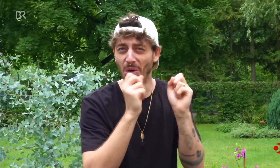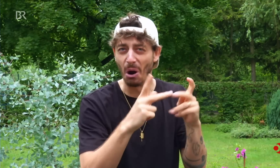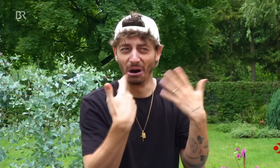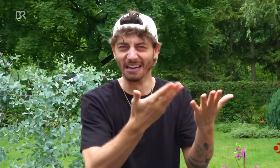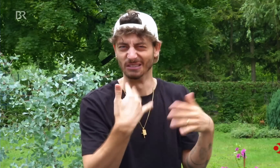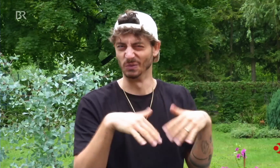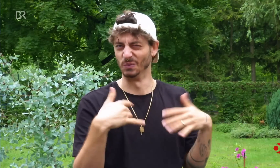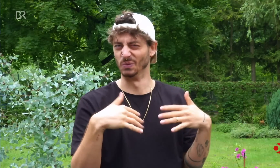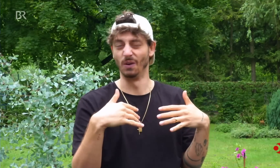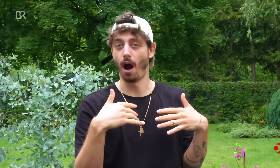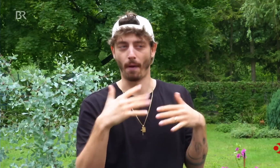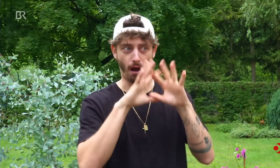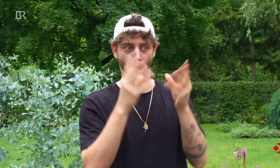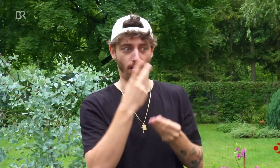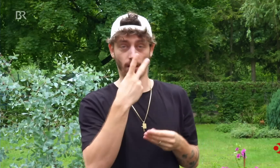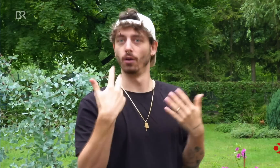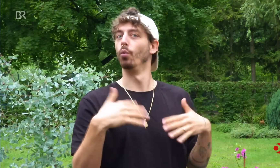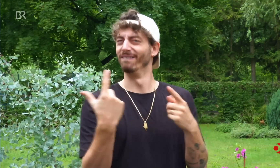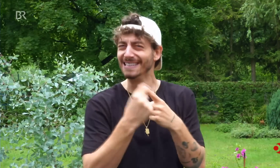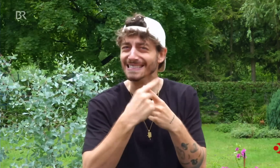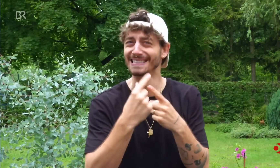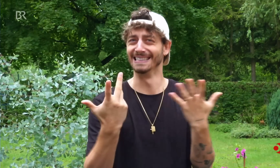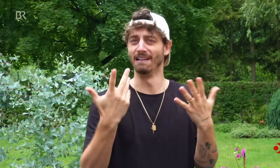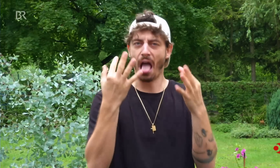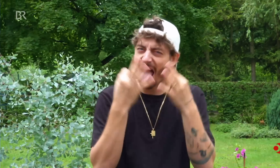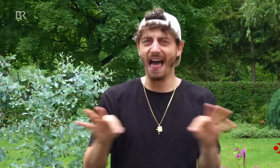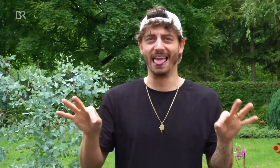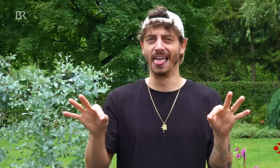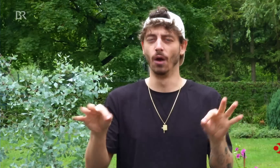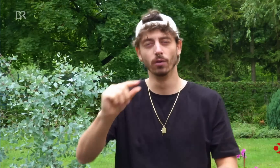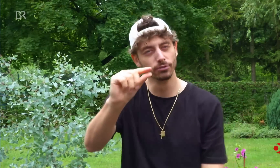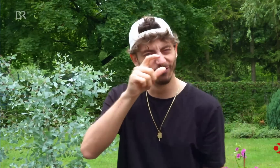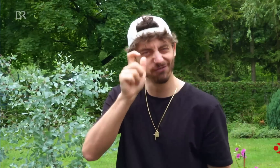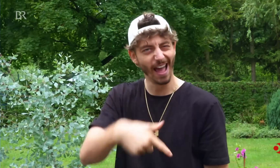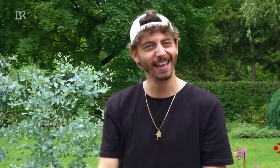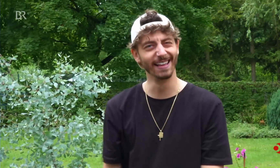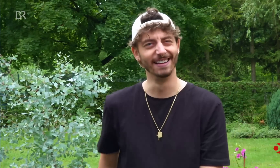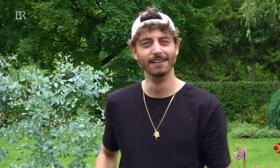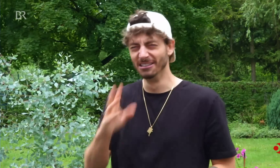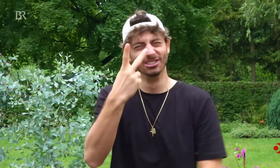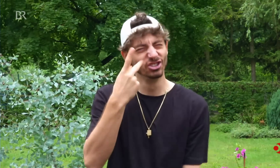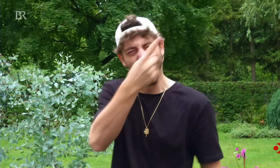müssen. Das ist witzig, ehrlich und ein bisschen frech. Schaut